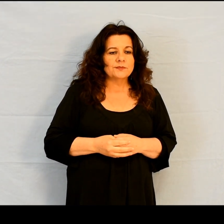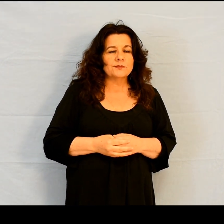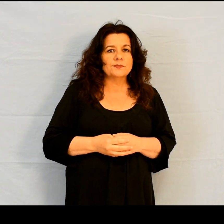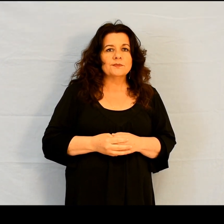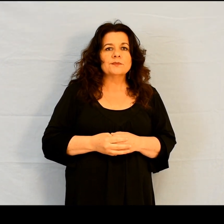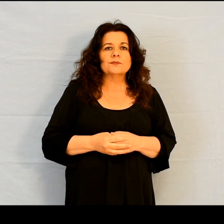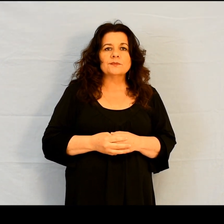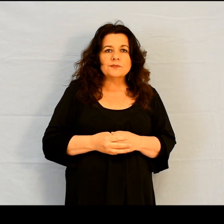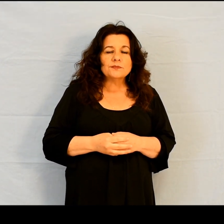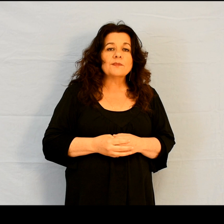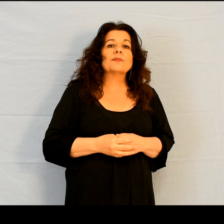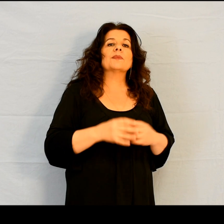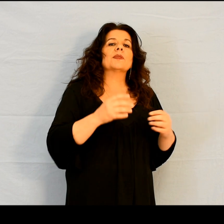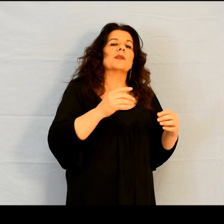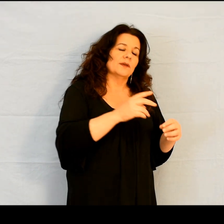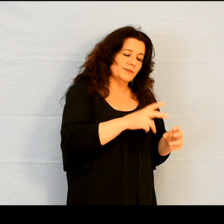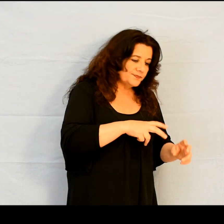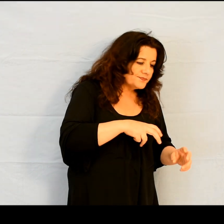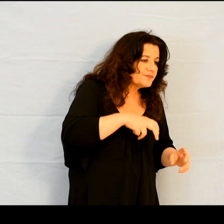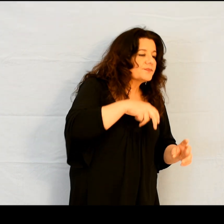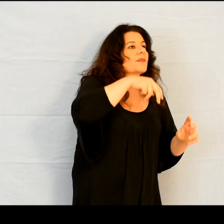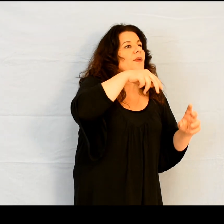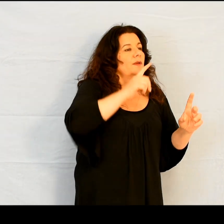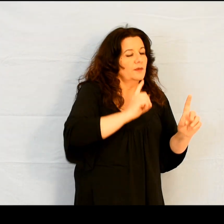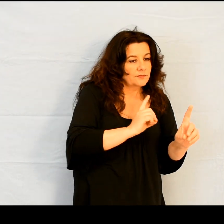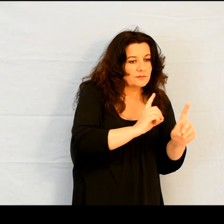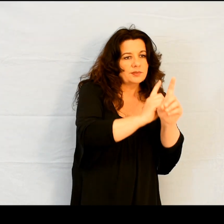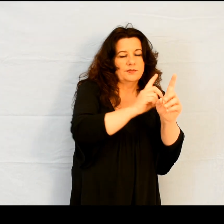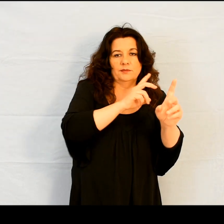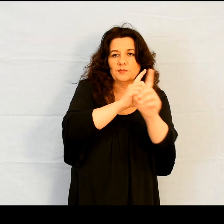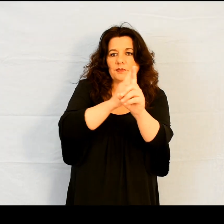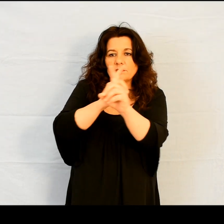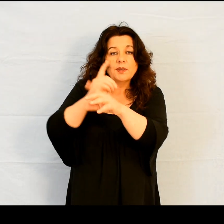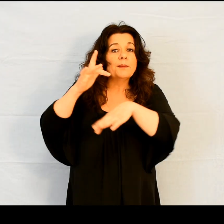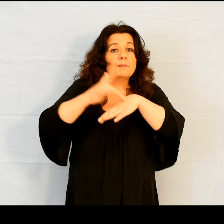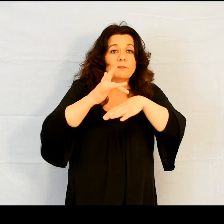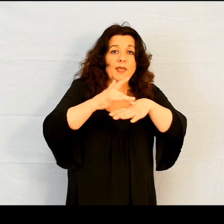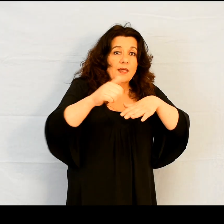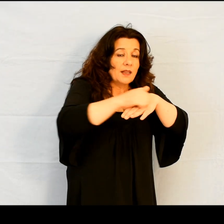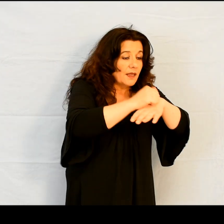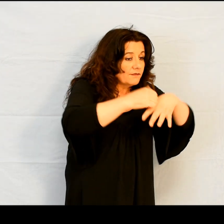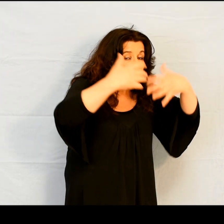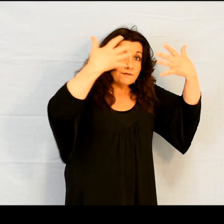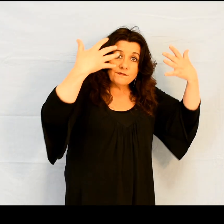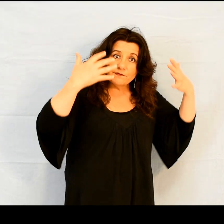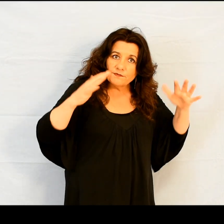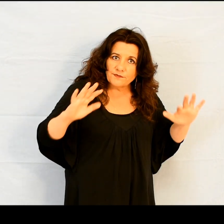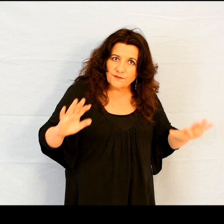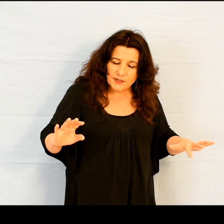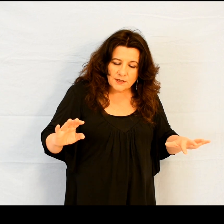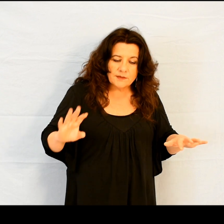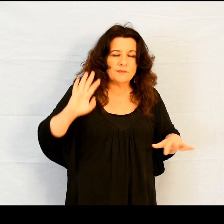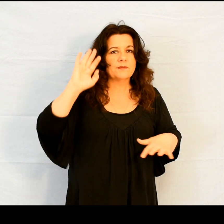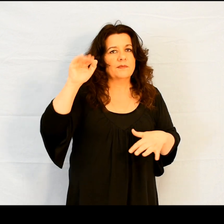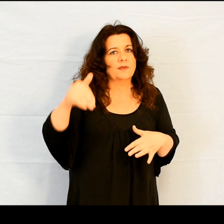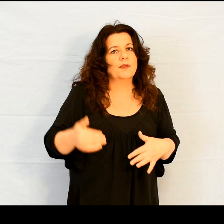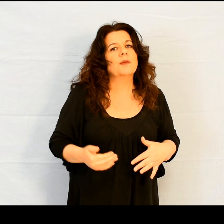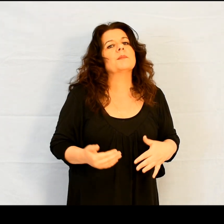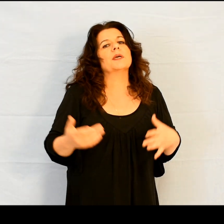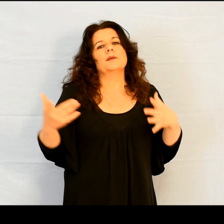Quand il leur eut lavé les pieds, il reprit son vêtement, se remit à table et leur